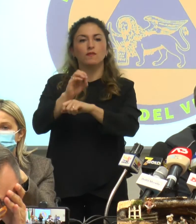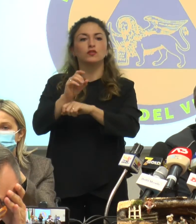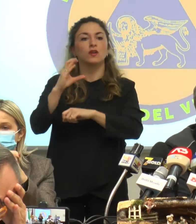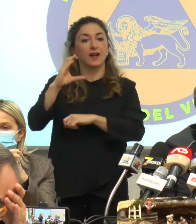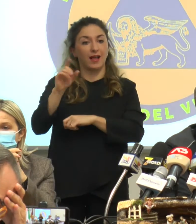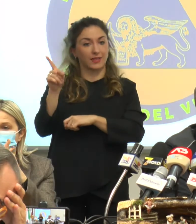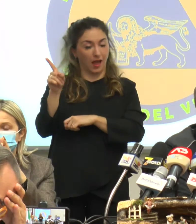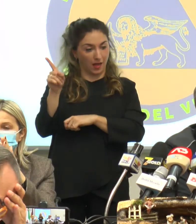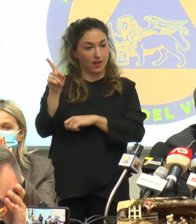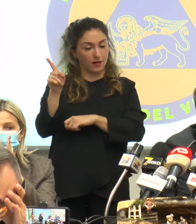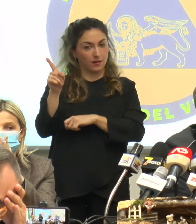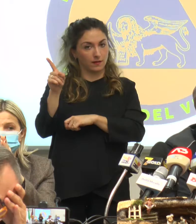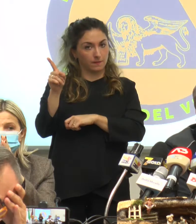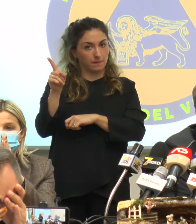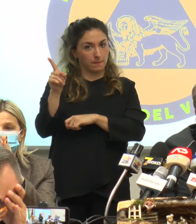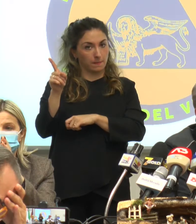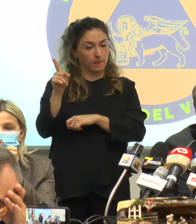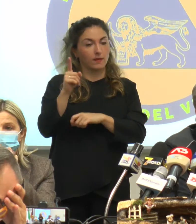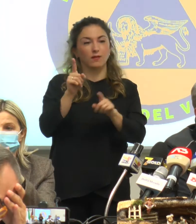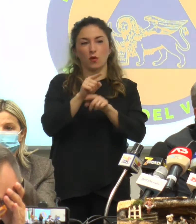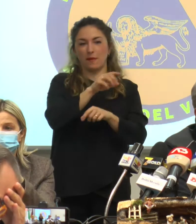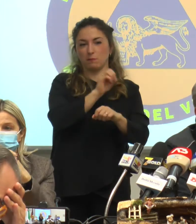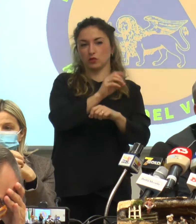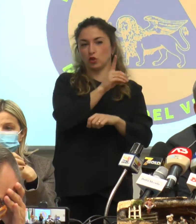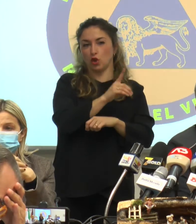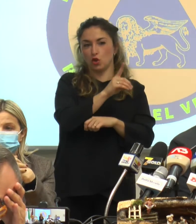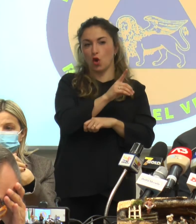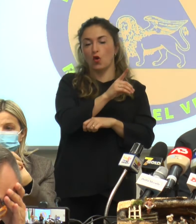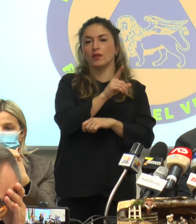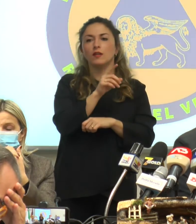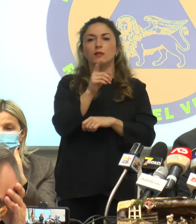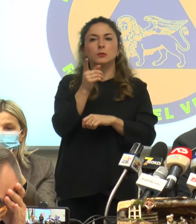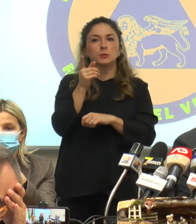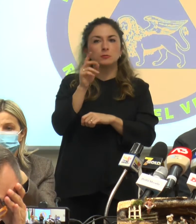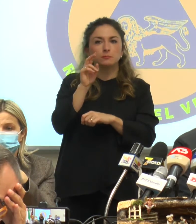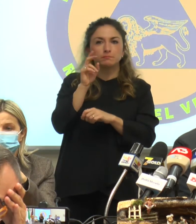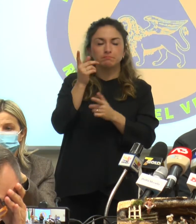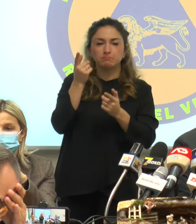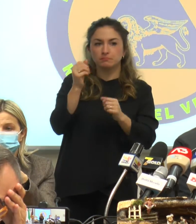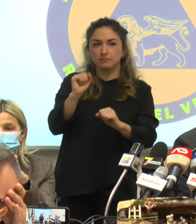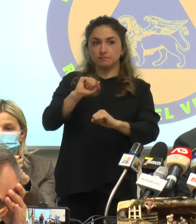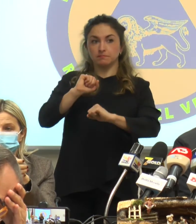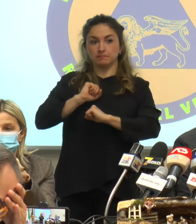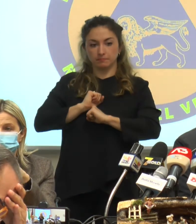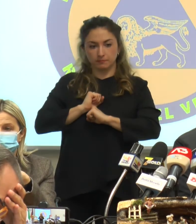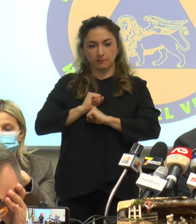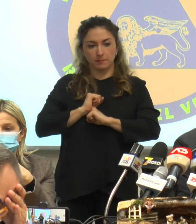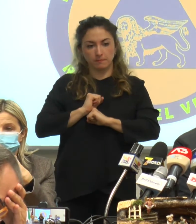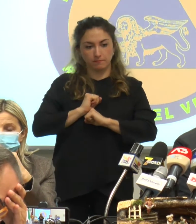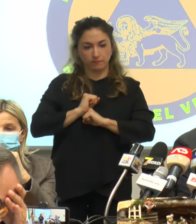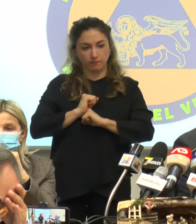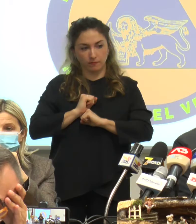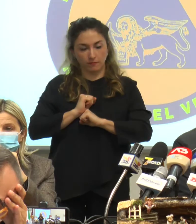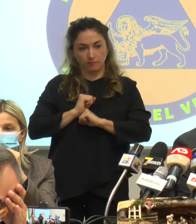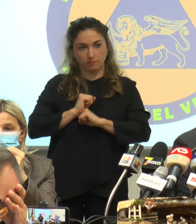il professor Doglioni, non collegano direttamente i due eventi secondo